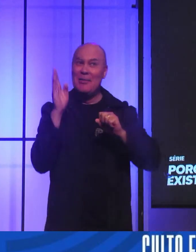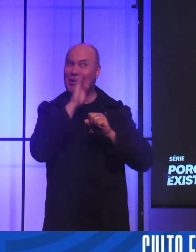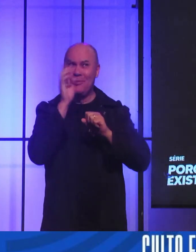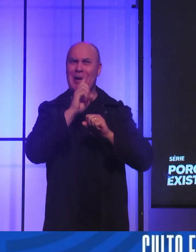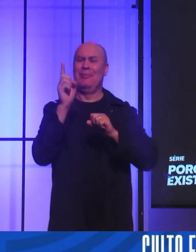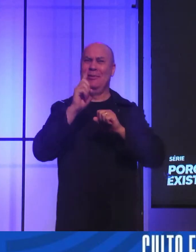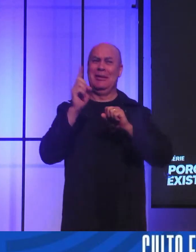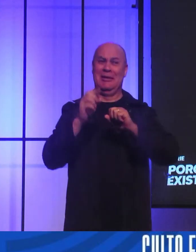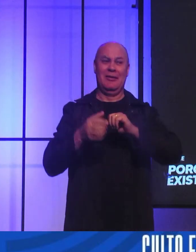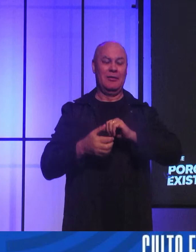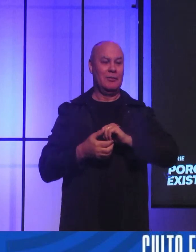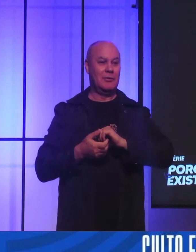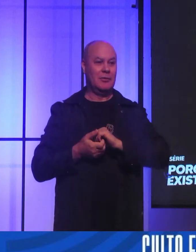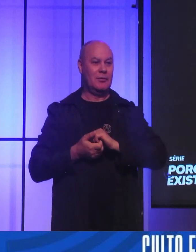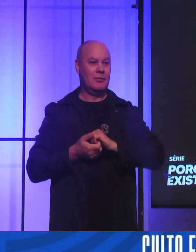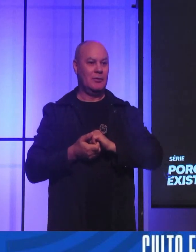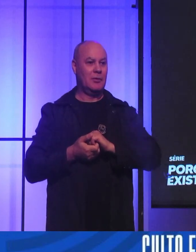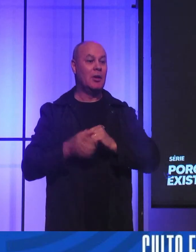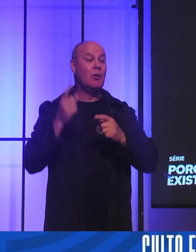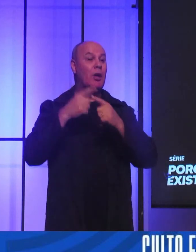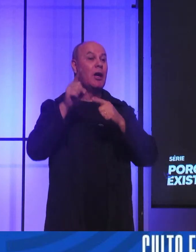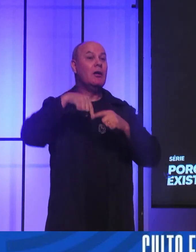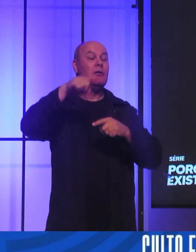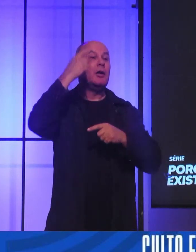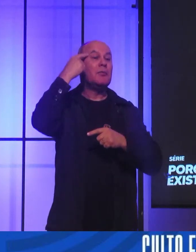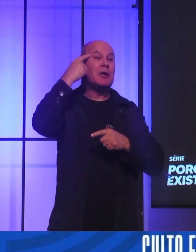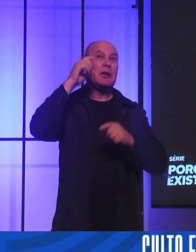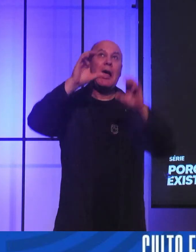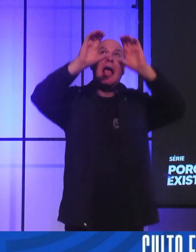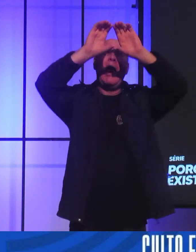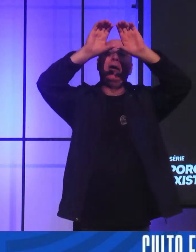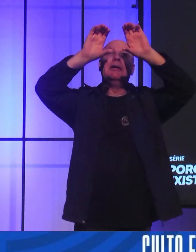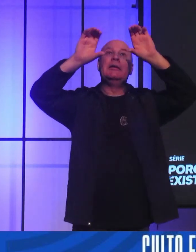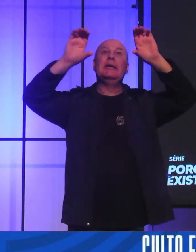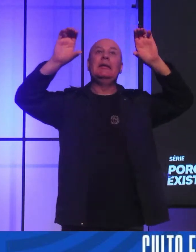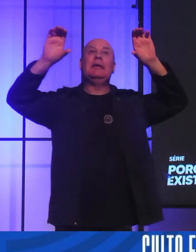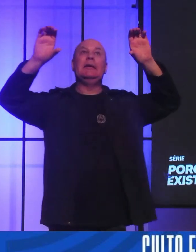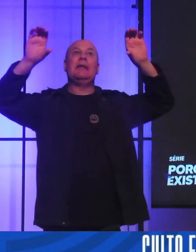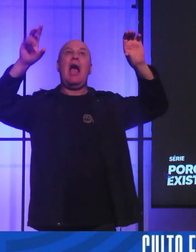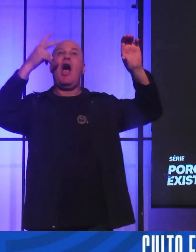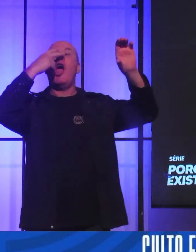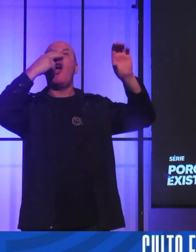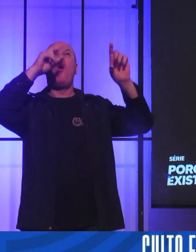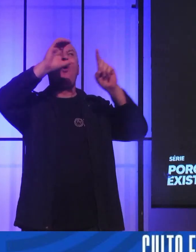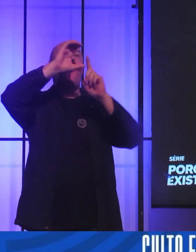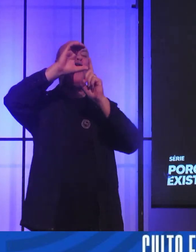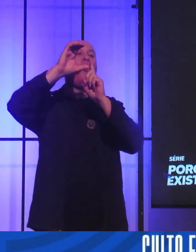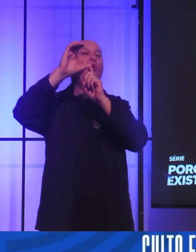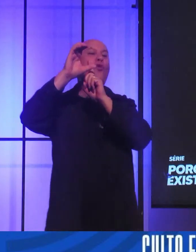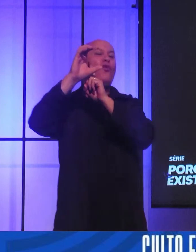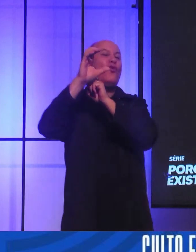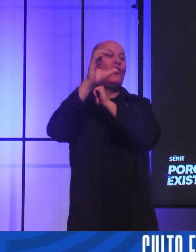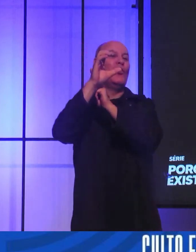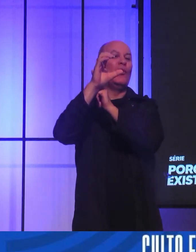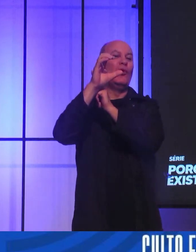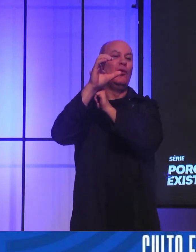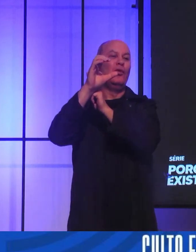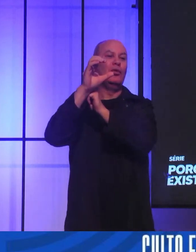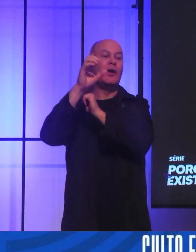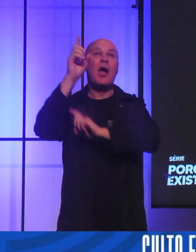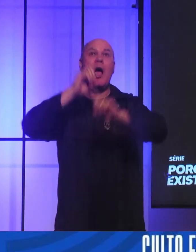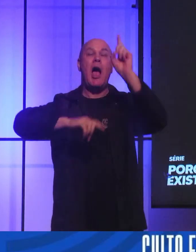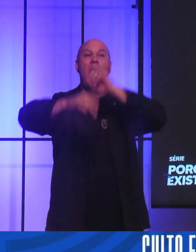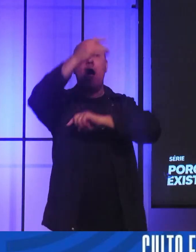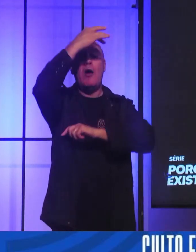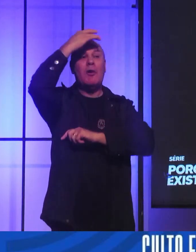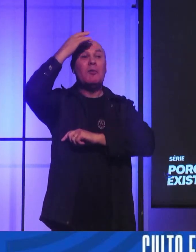Para muitas pessoas, o céu vai ser um culto longo e chato. O céu é retratado